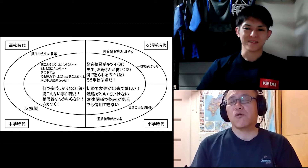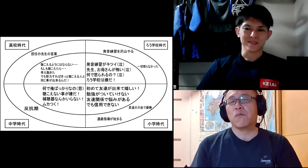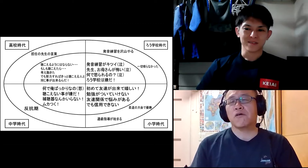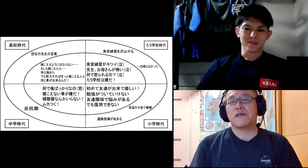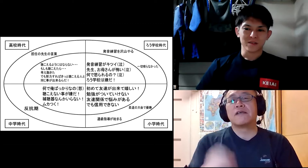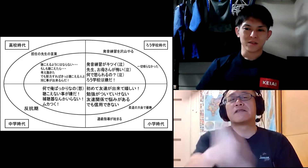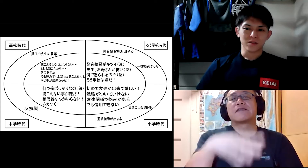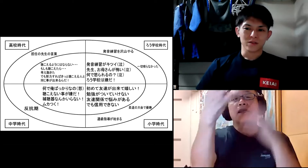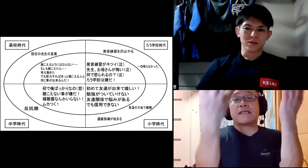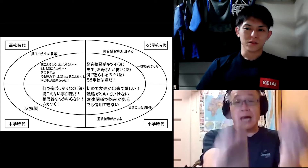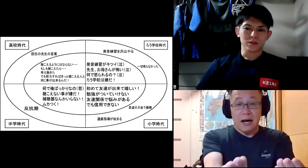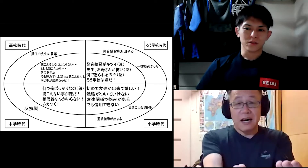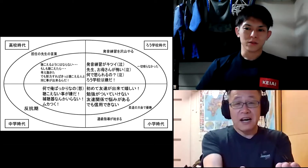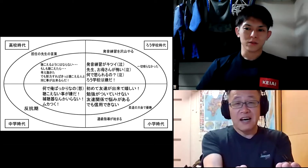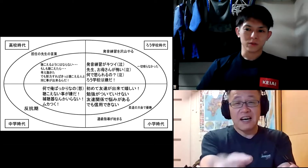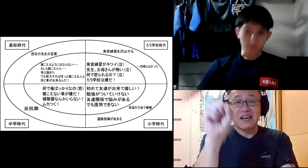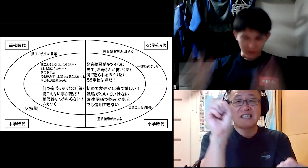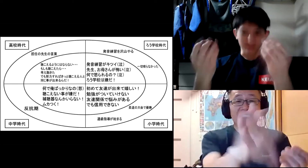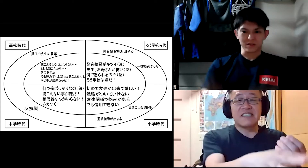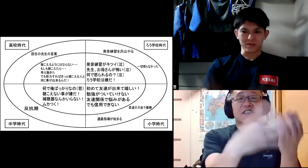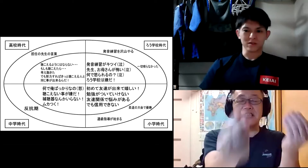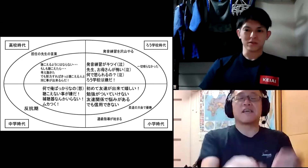補聴器ゴミ箱に捨てた。